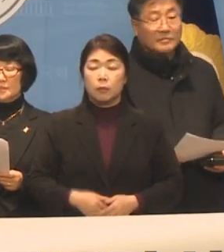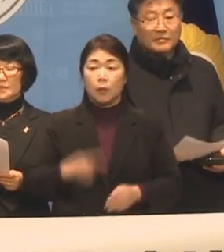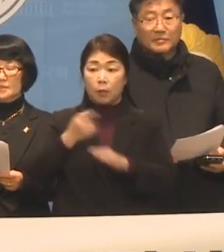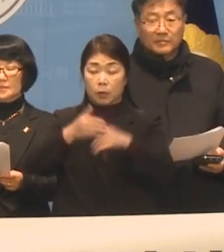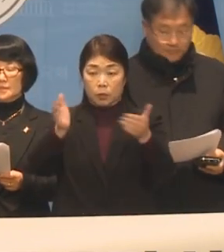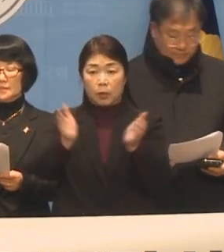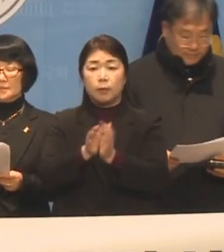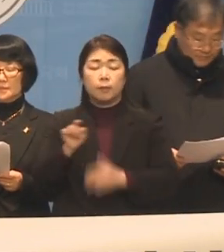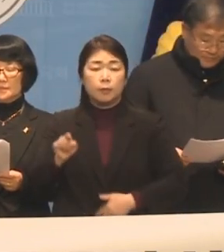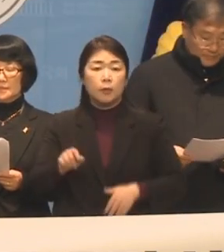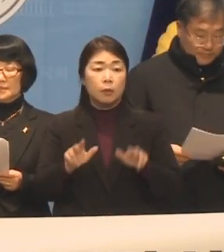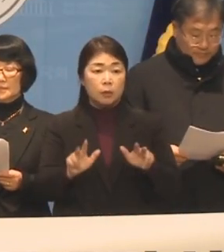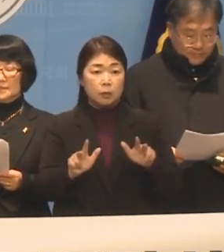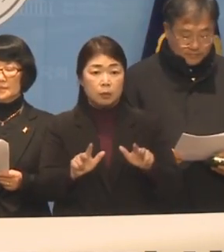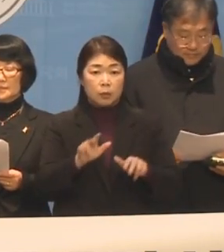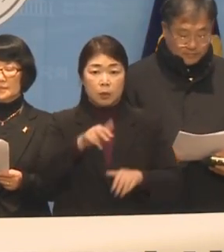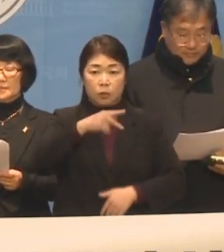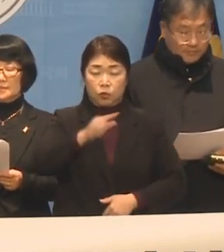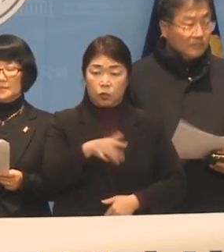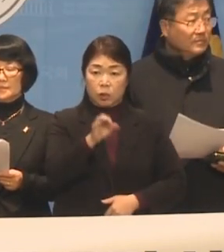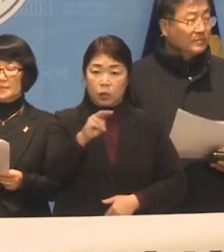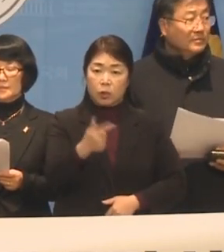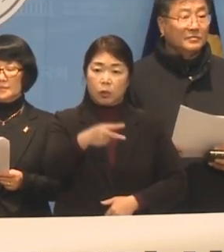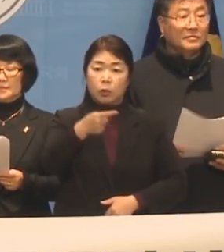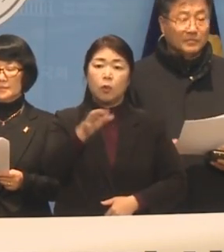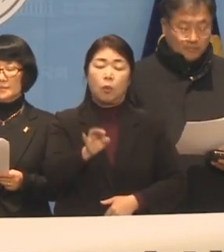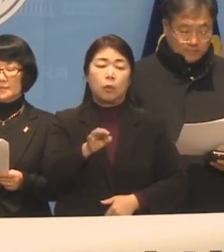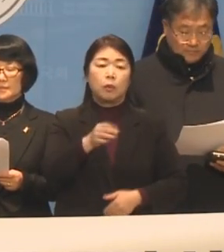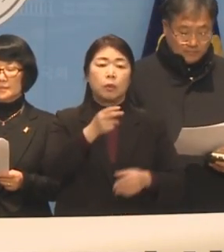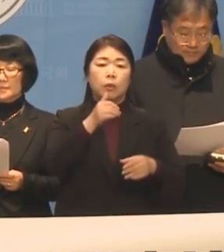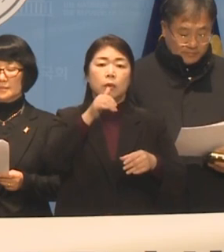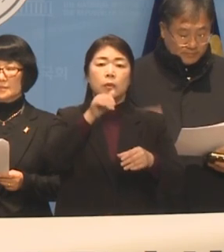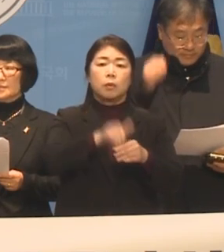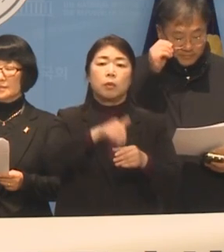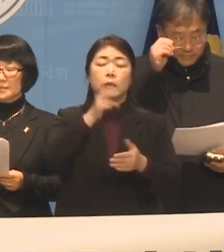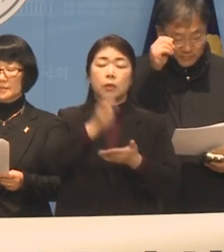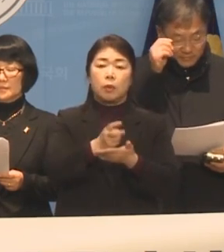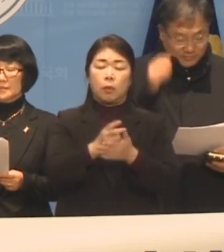민주당은 현행 준연동형 선거제도 유지를 선언하고